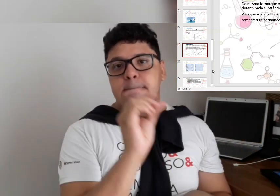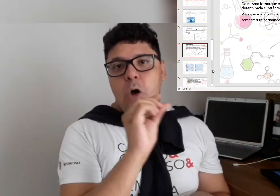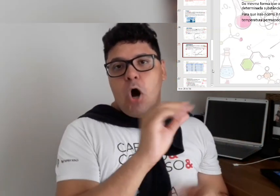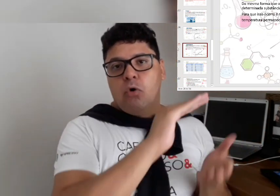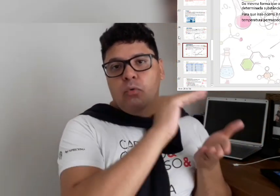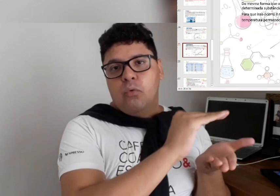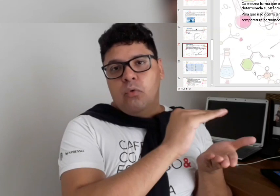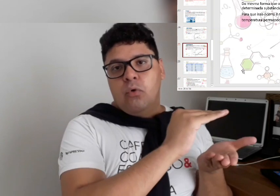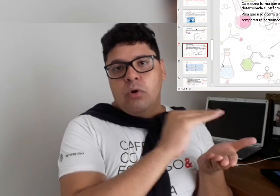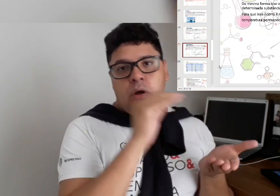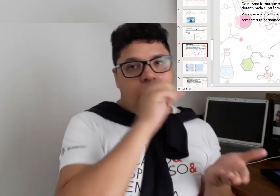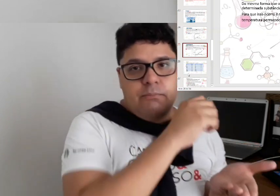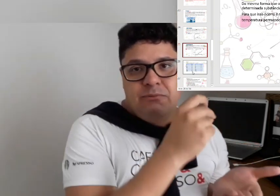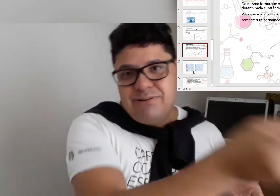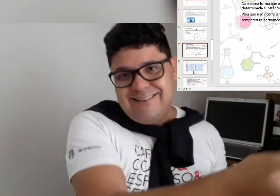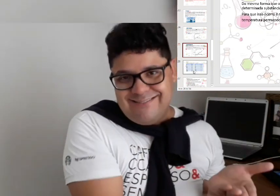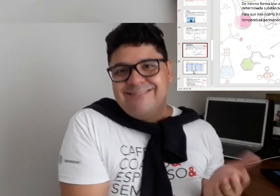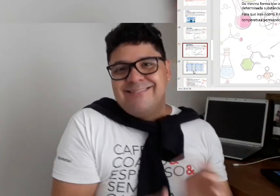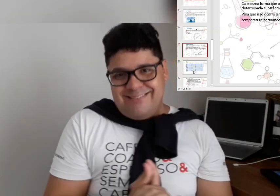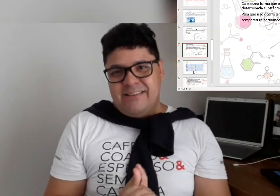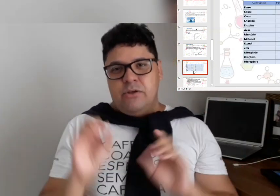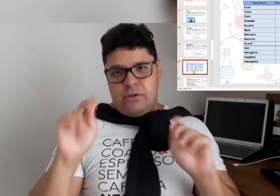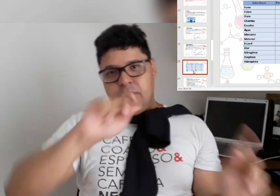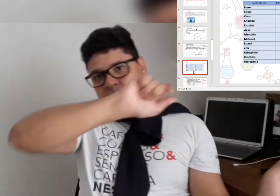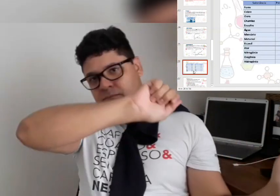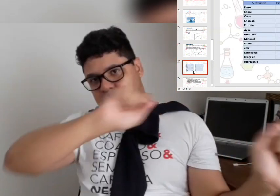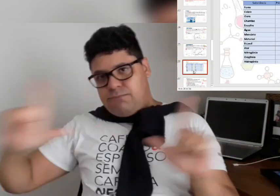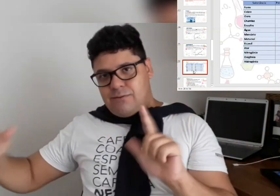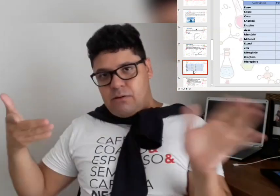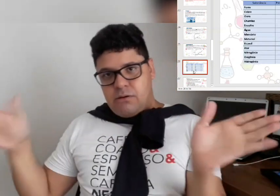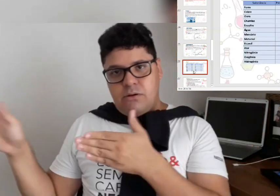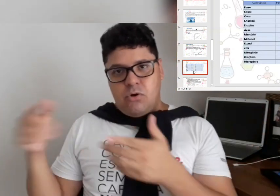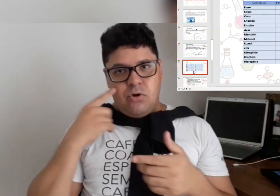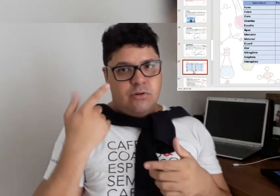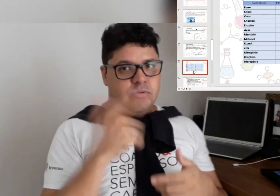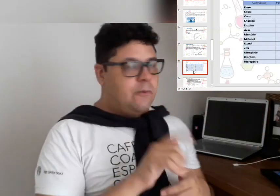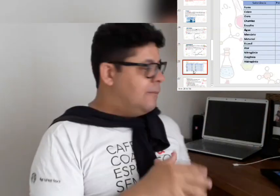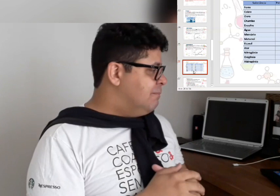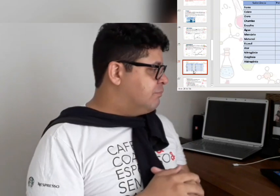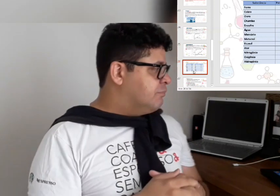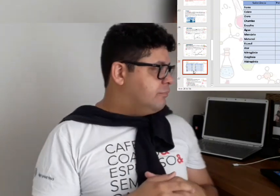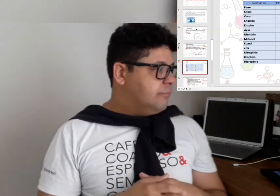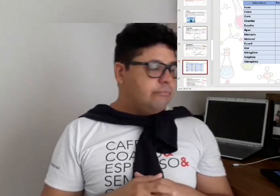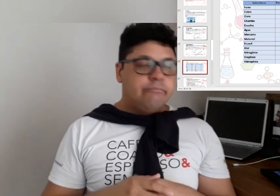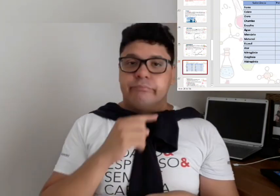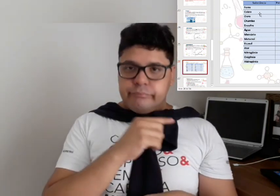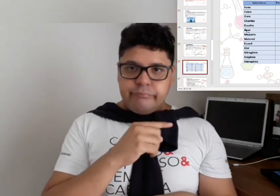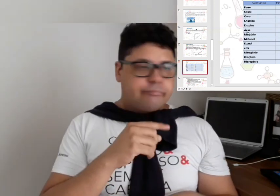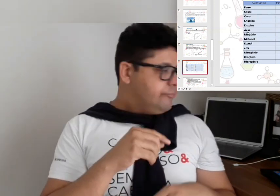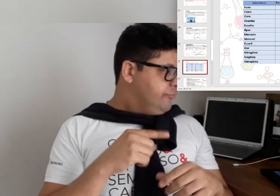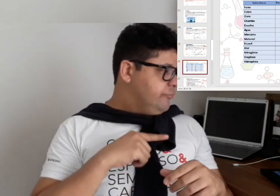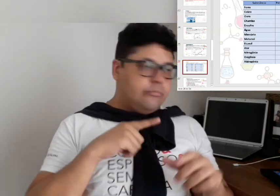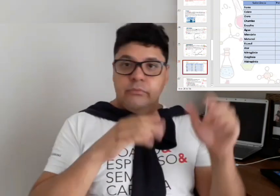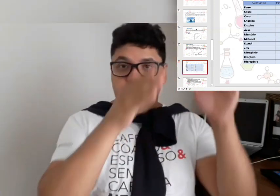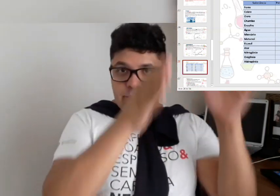outra, certo? Então, vamos para lá. Olha aqui, ó. Vai observar